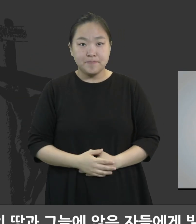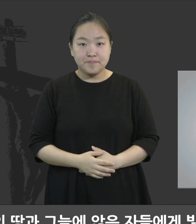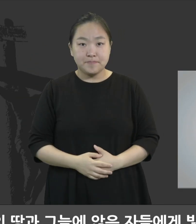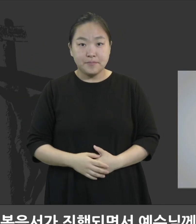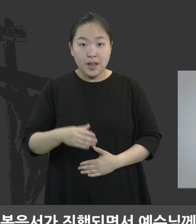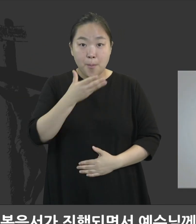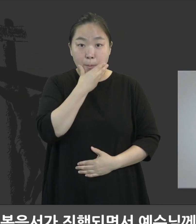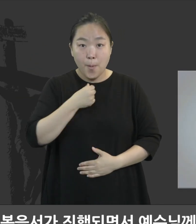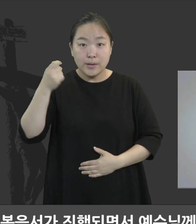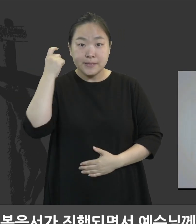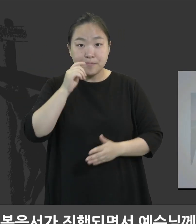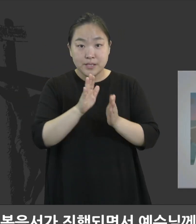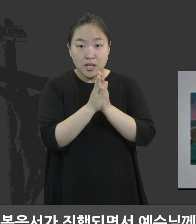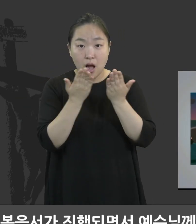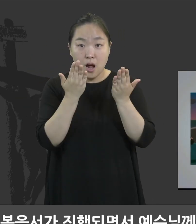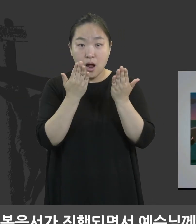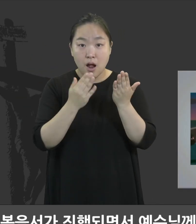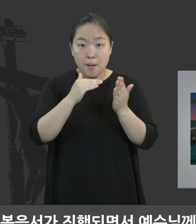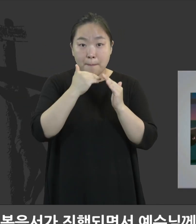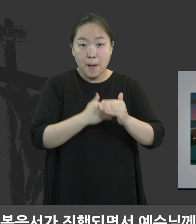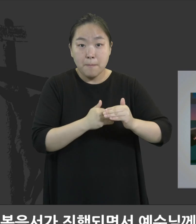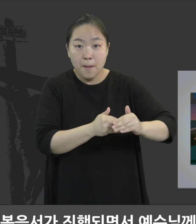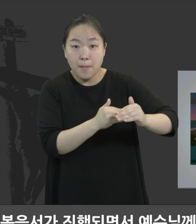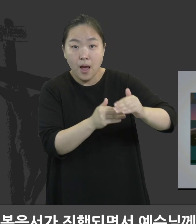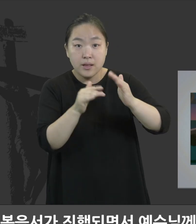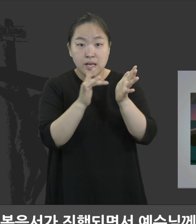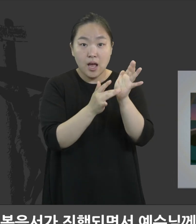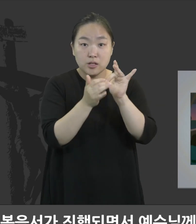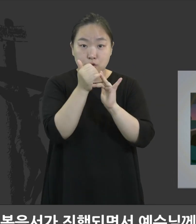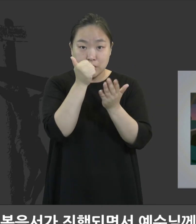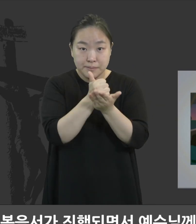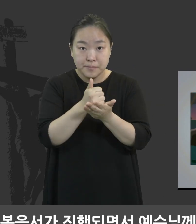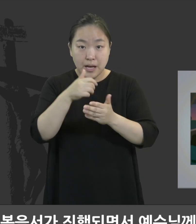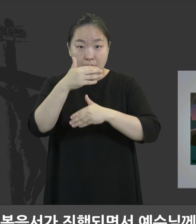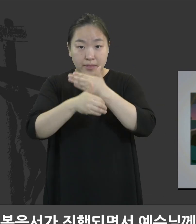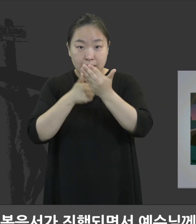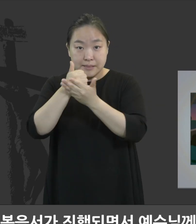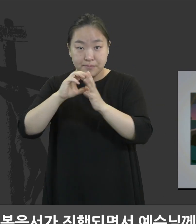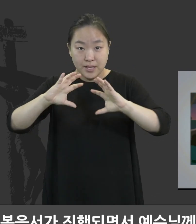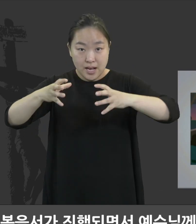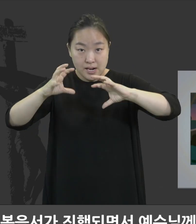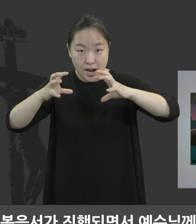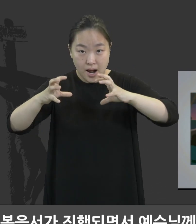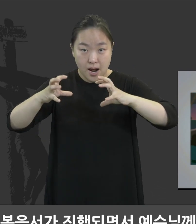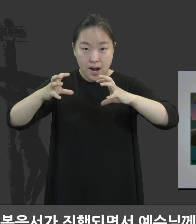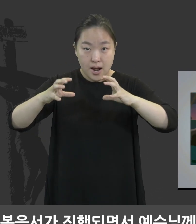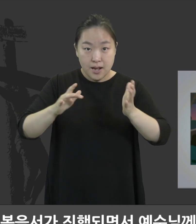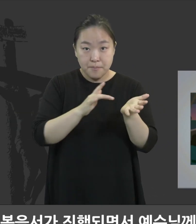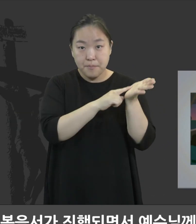하였느니라. 복음서가 진행되면서 예수님께서는 하나님의